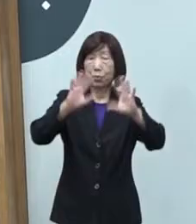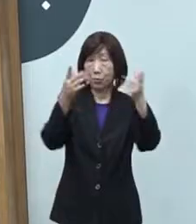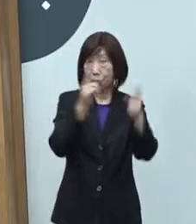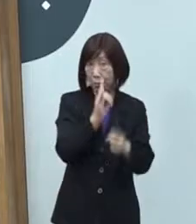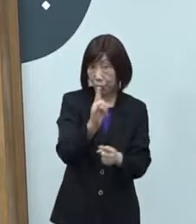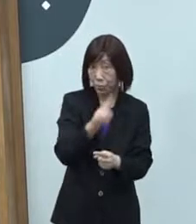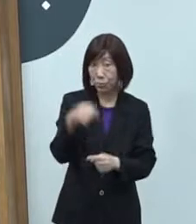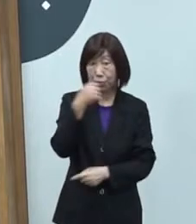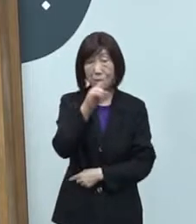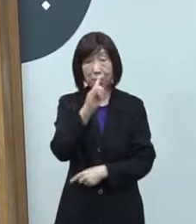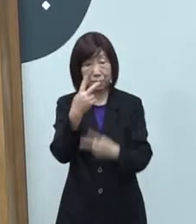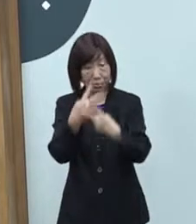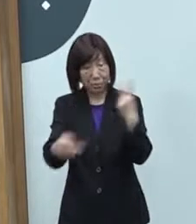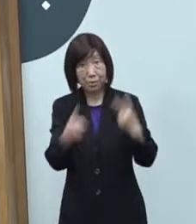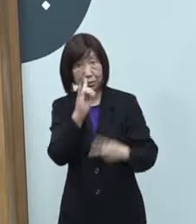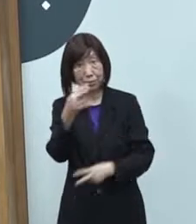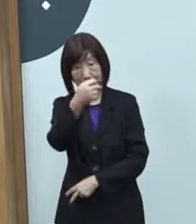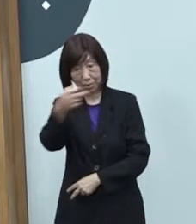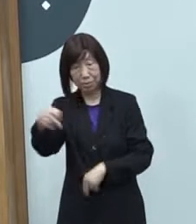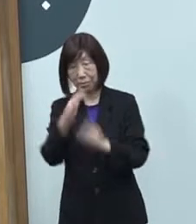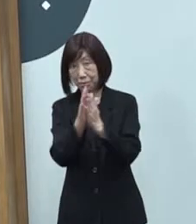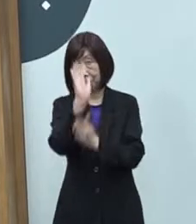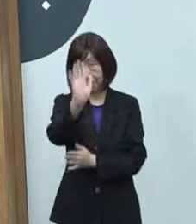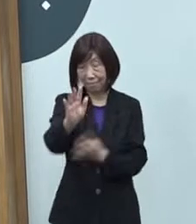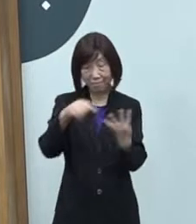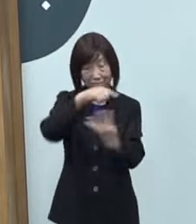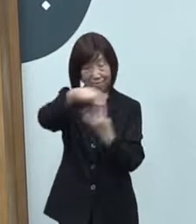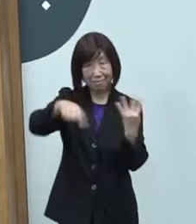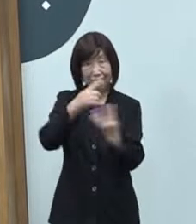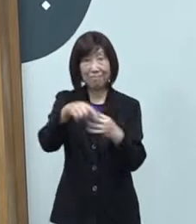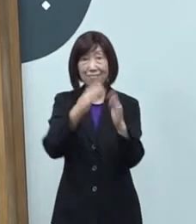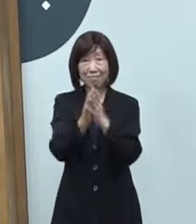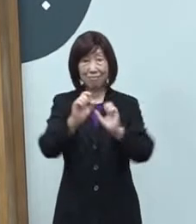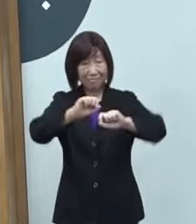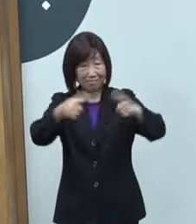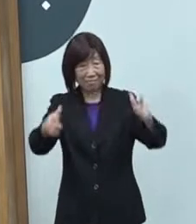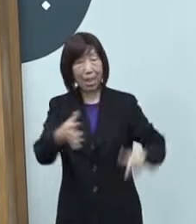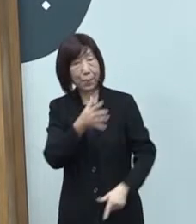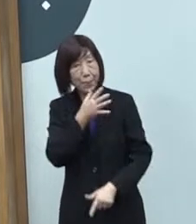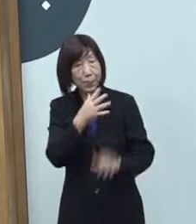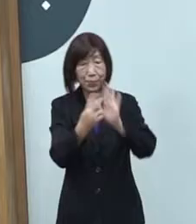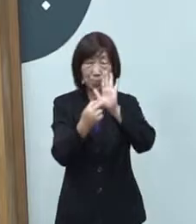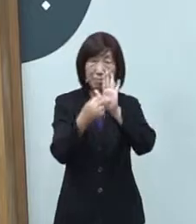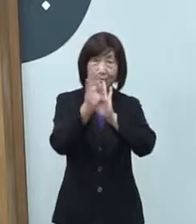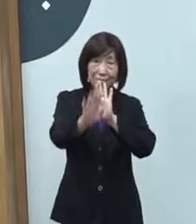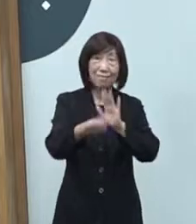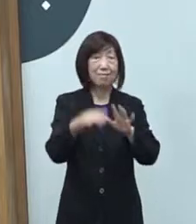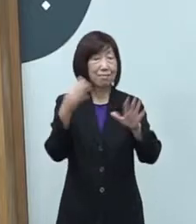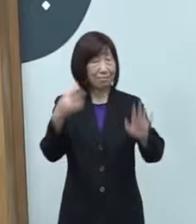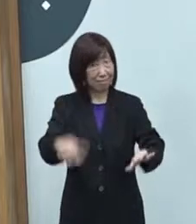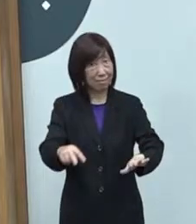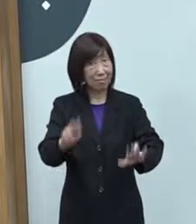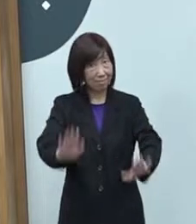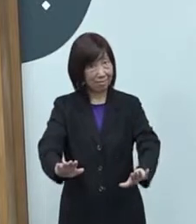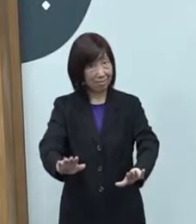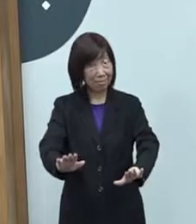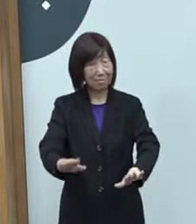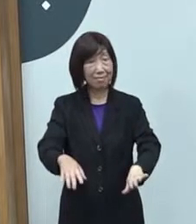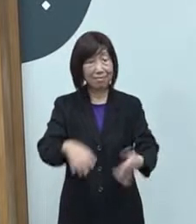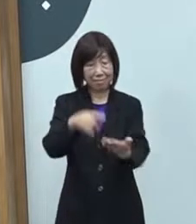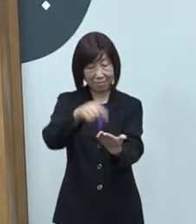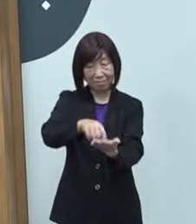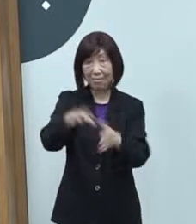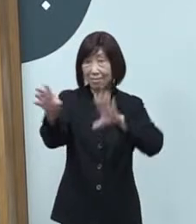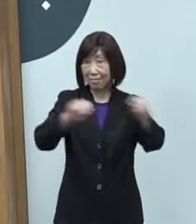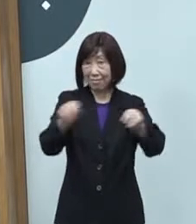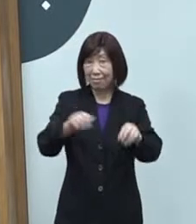英文当中呢，都有不同的这个语别的宣导的呈现。另外呢，在我们这一次的相关的文宣当中，也